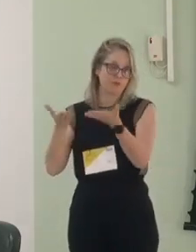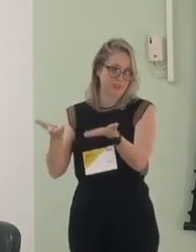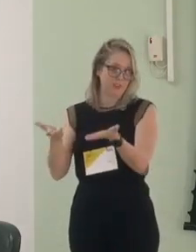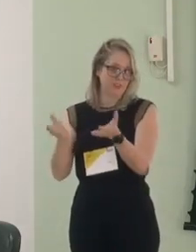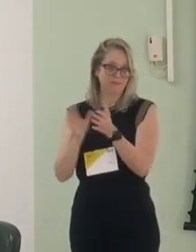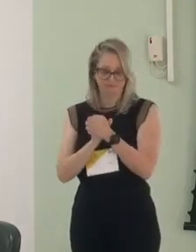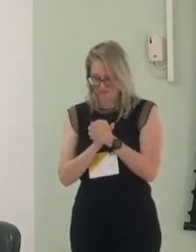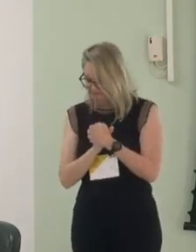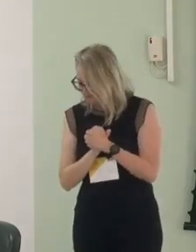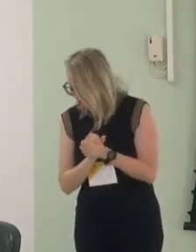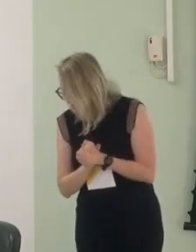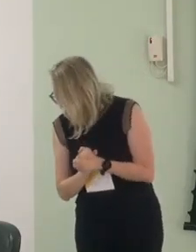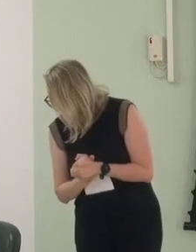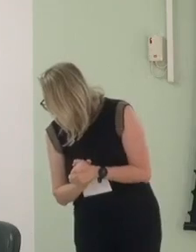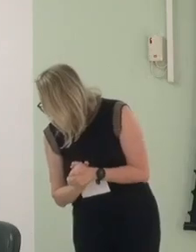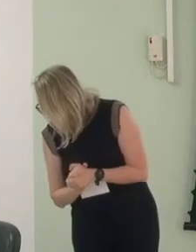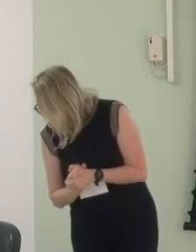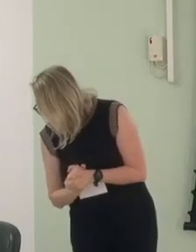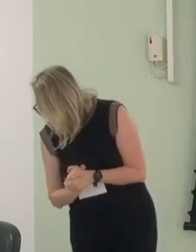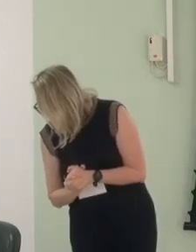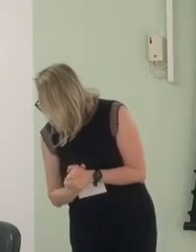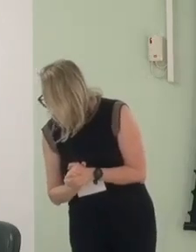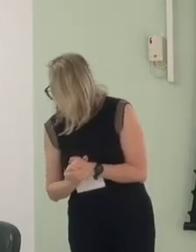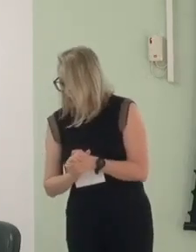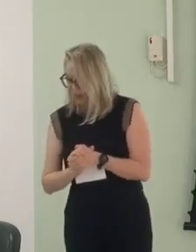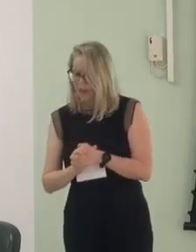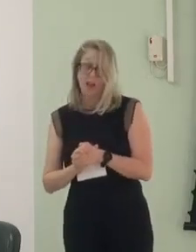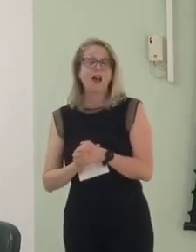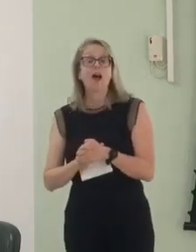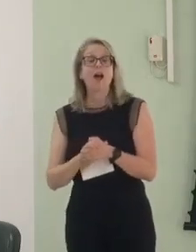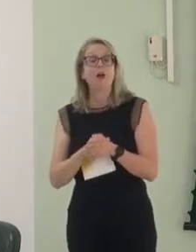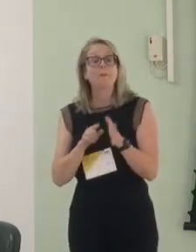Sendo assim, agradecemos à comissão organizadora do GEL.